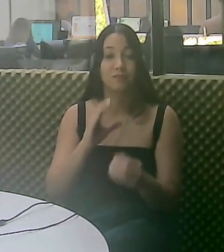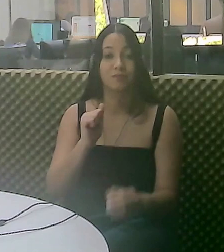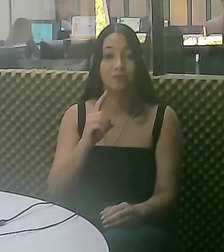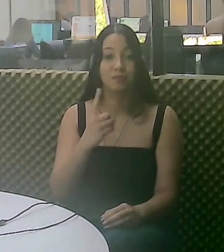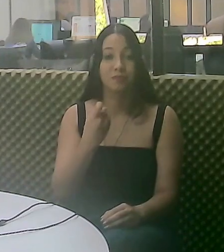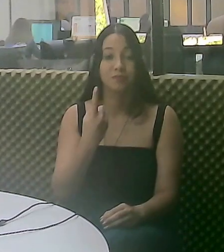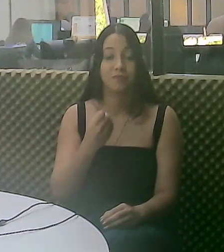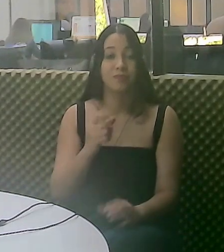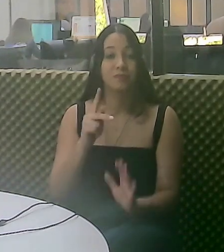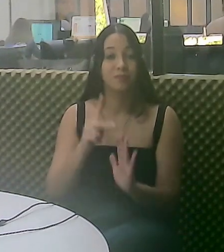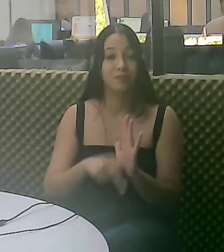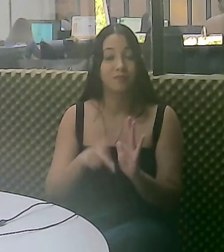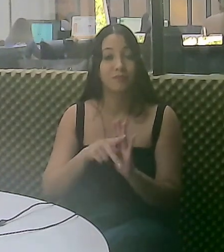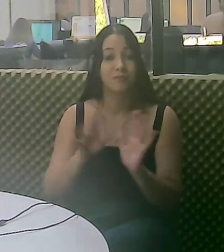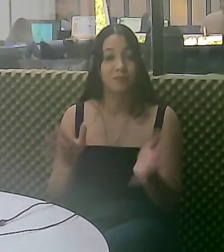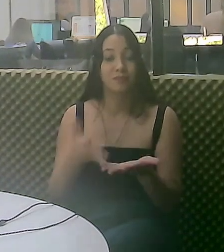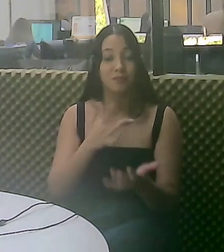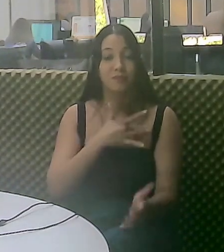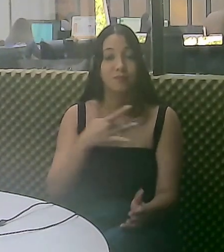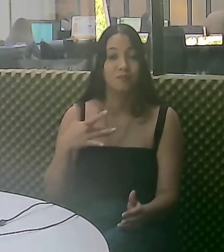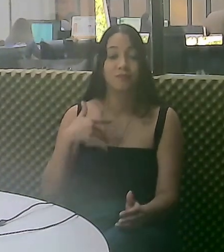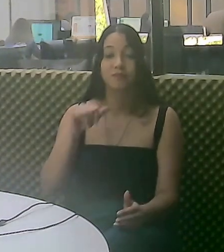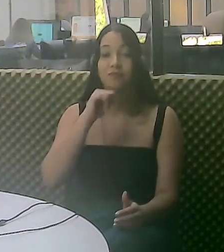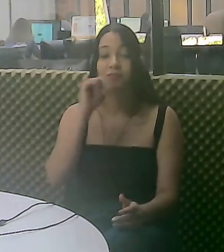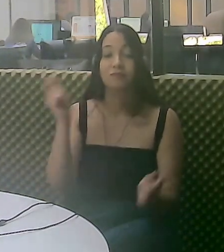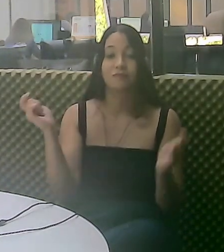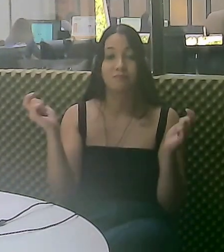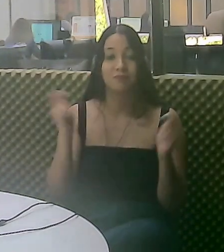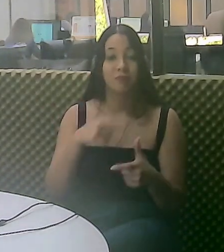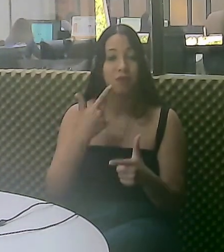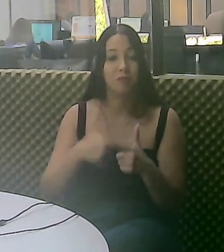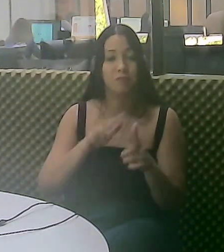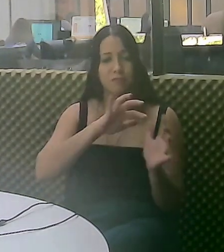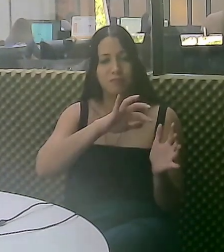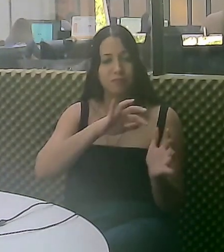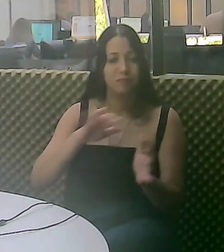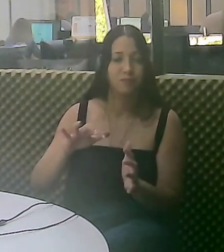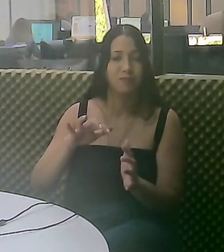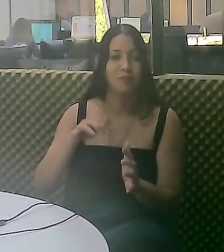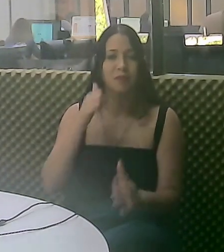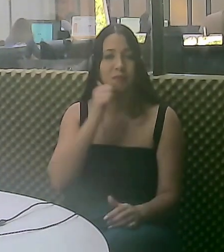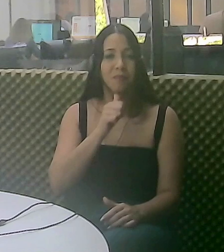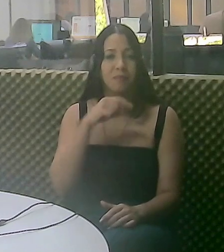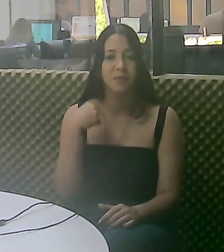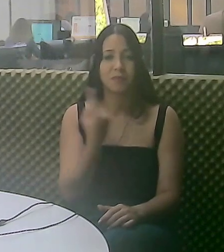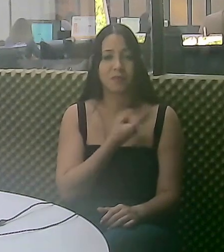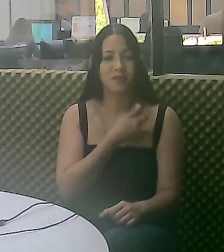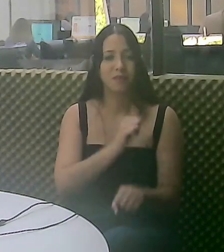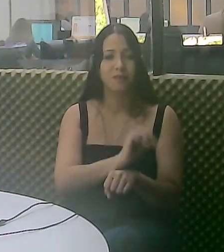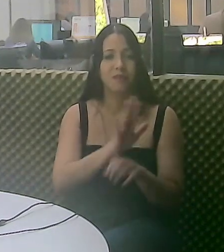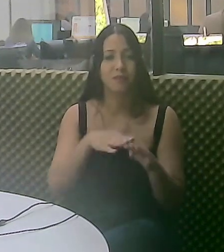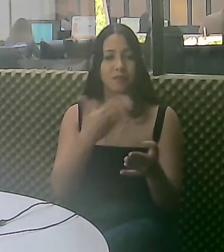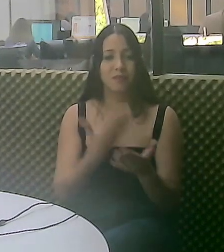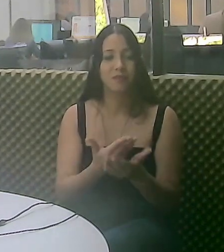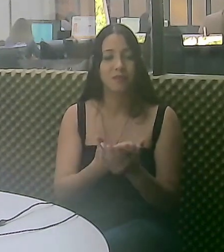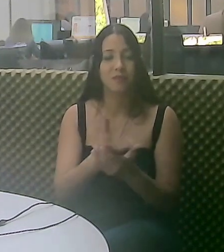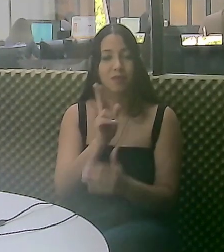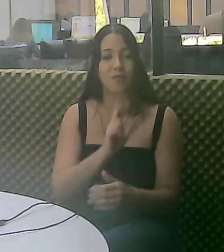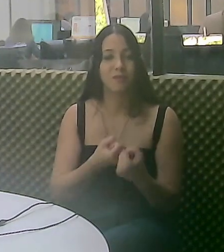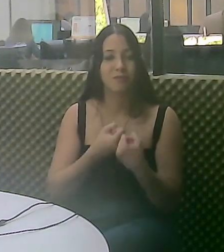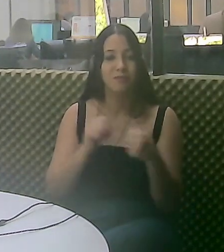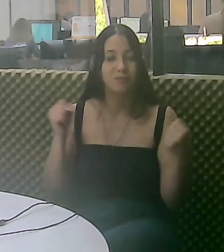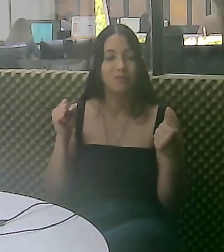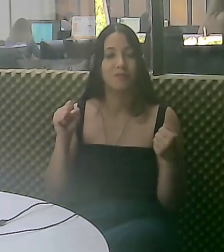CadÚnico. Esse programa promove a saúde menstrual e garante que isso não seja mais um problema para que nenhuma garota falte à aula. Uberlândia